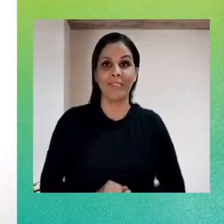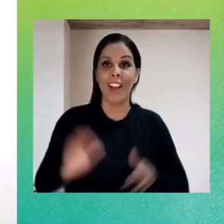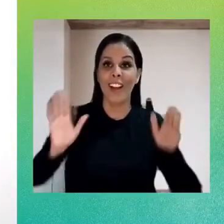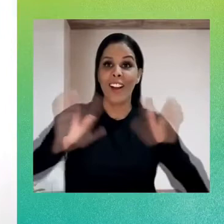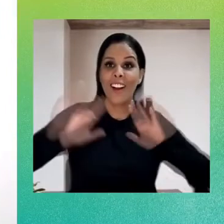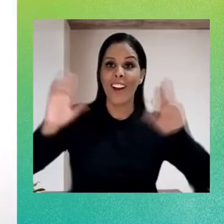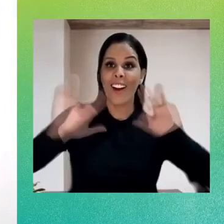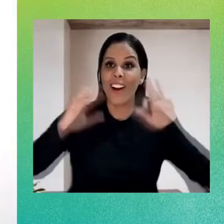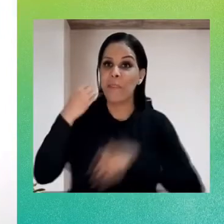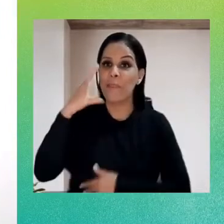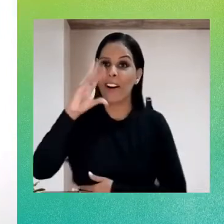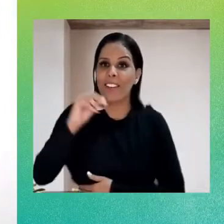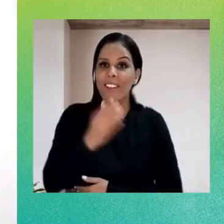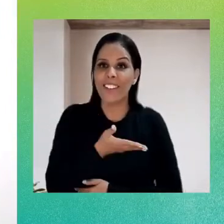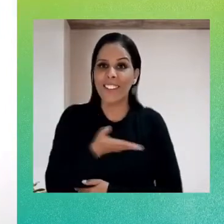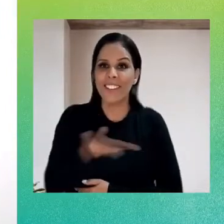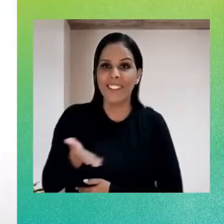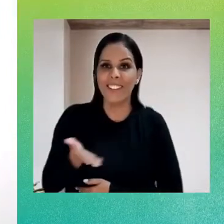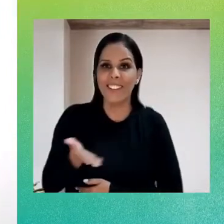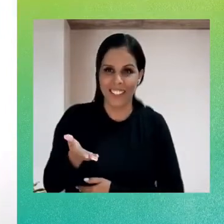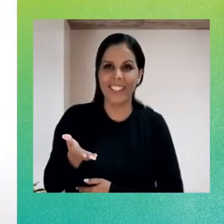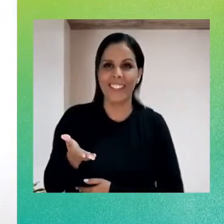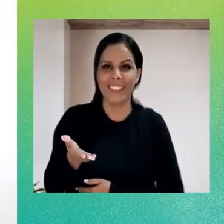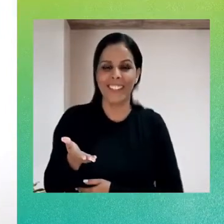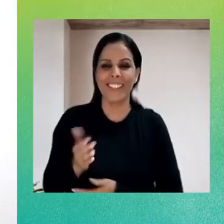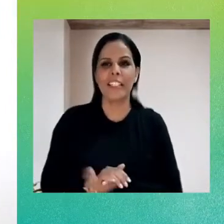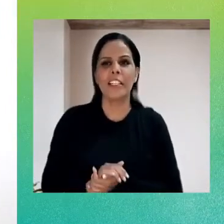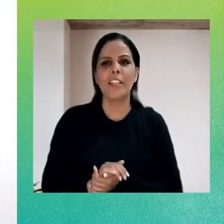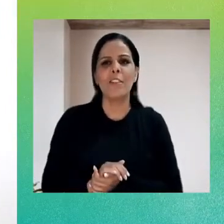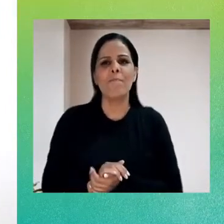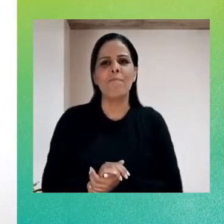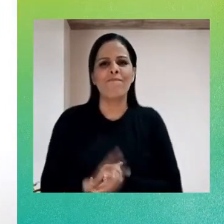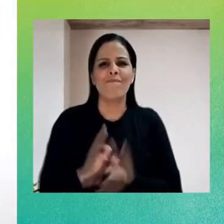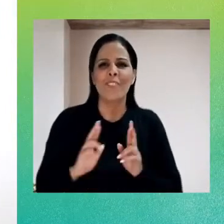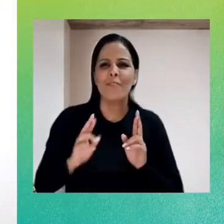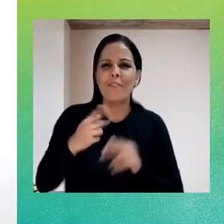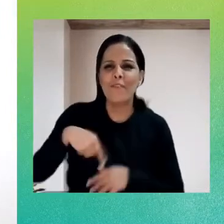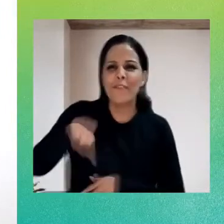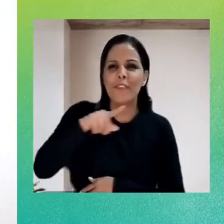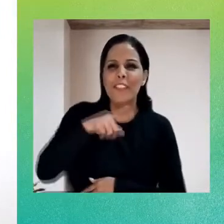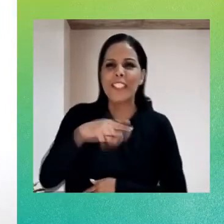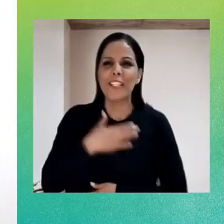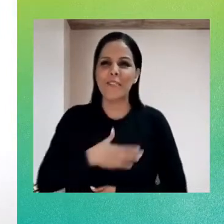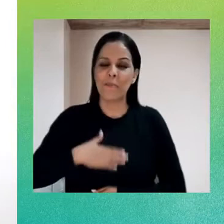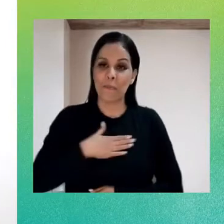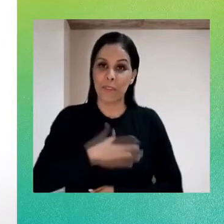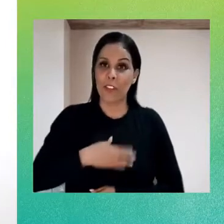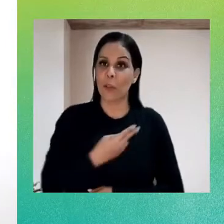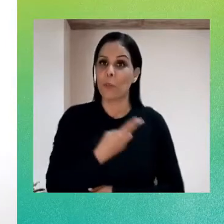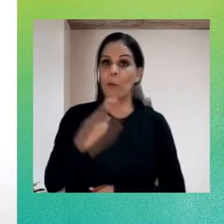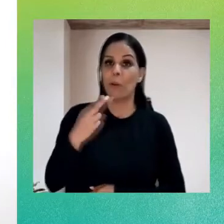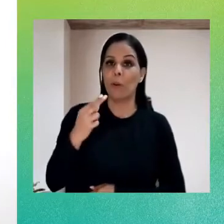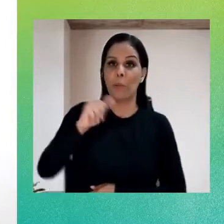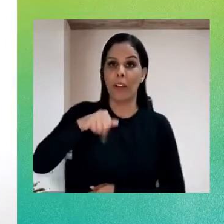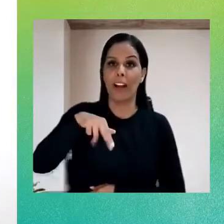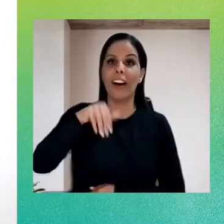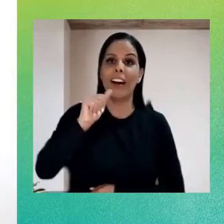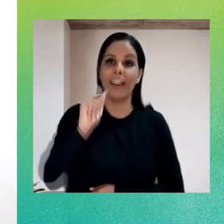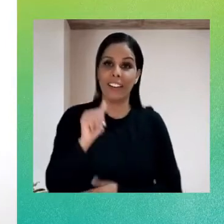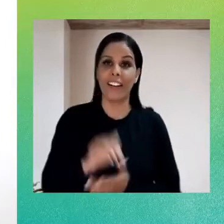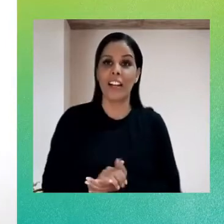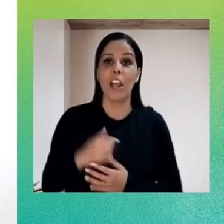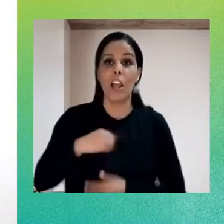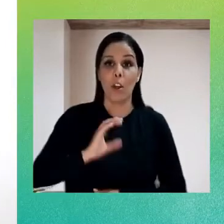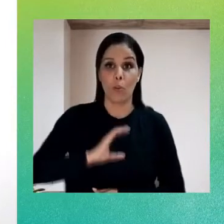Olá, boa noite a todos. Espero que estejam gostando. Me chamo Ana Clarice Alencar Barbosa, sou coordenadora do curso